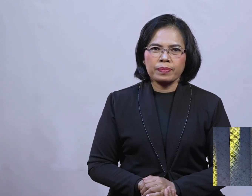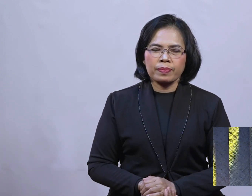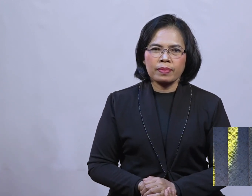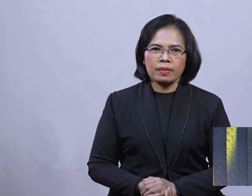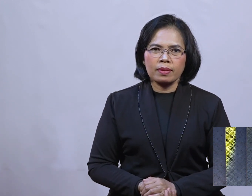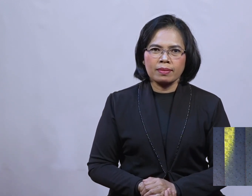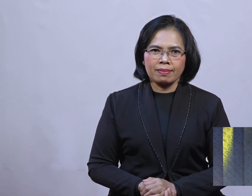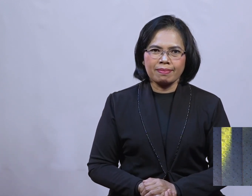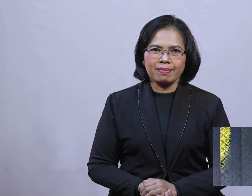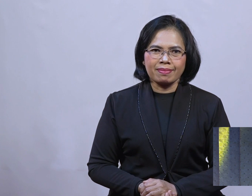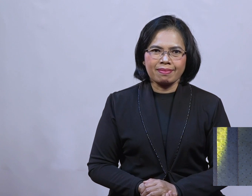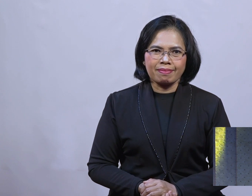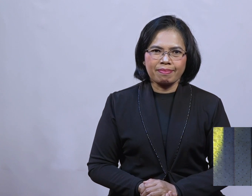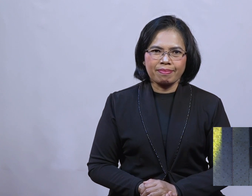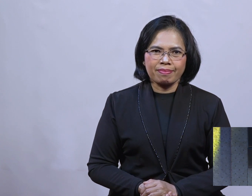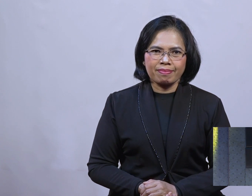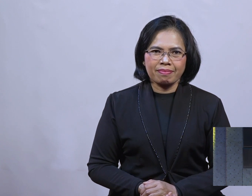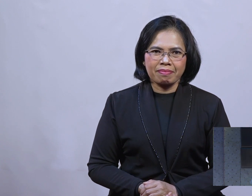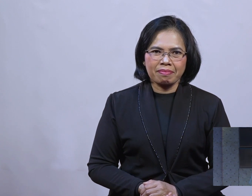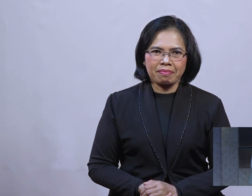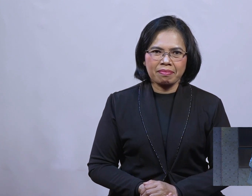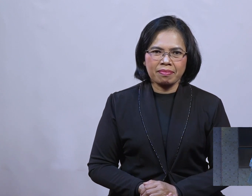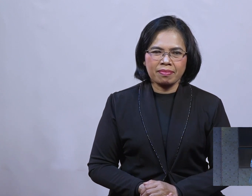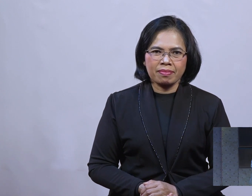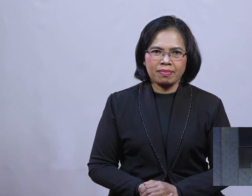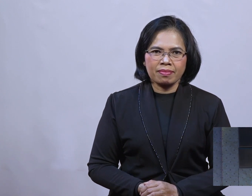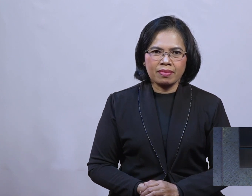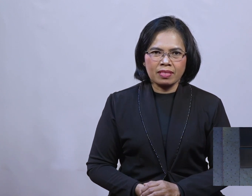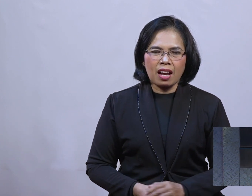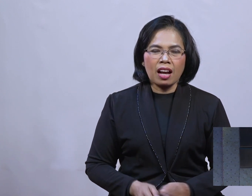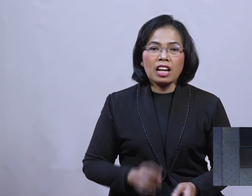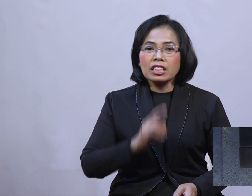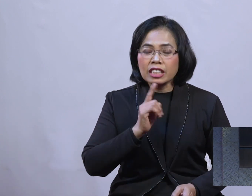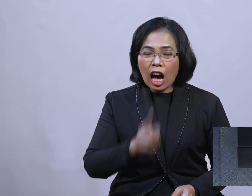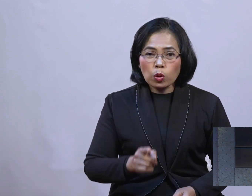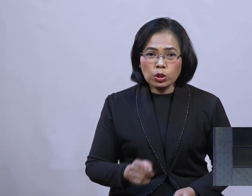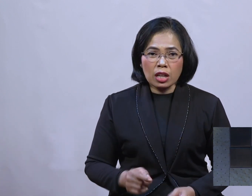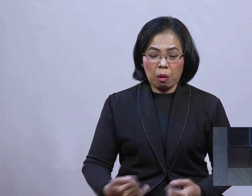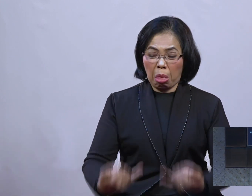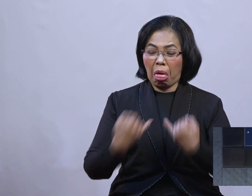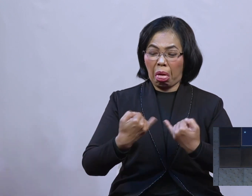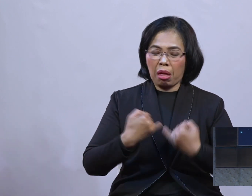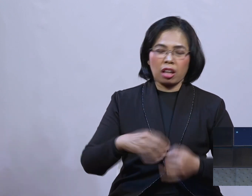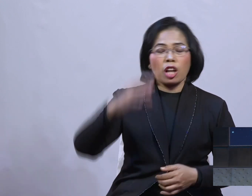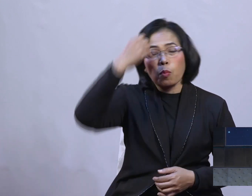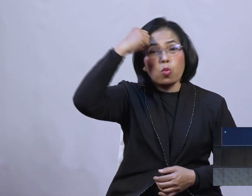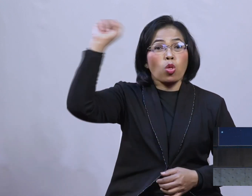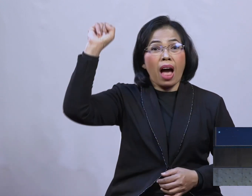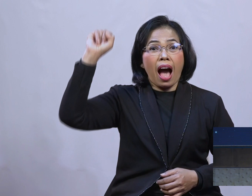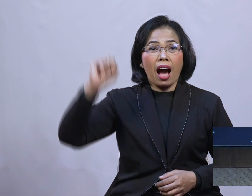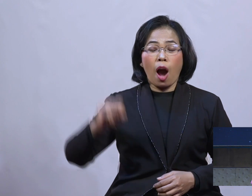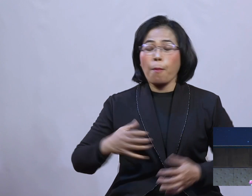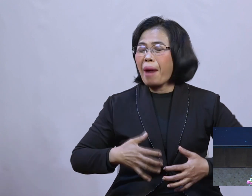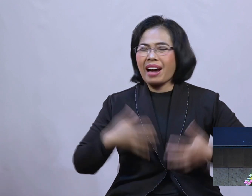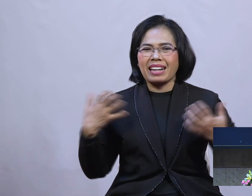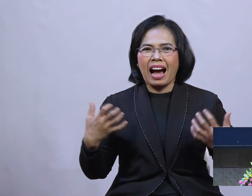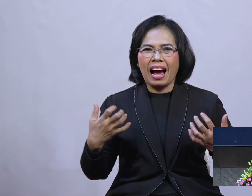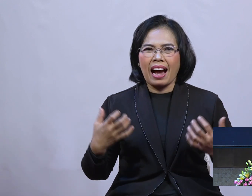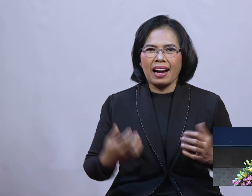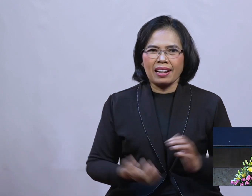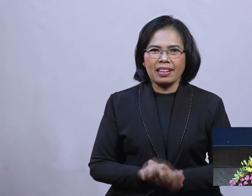dikhianati e-club kalau kita Biji anget Harusnya kita berontak halo halo gaji Tamara